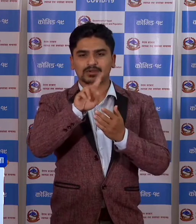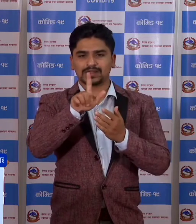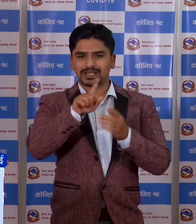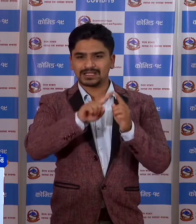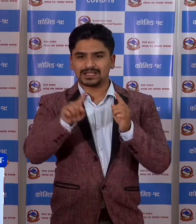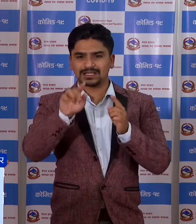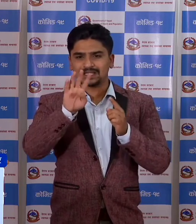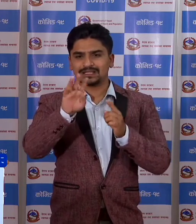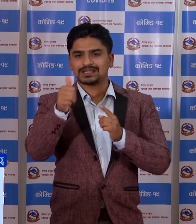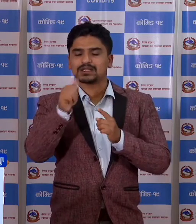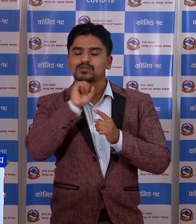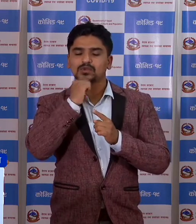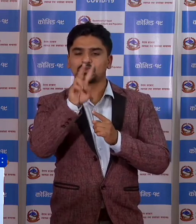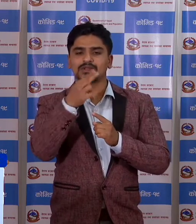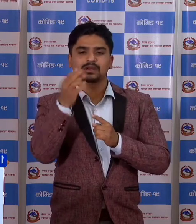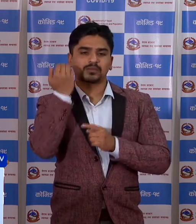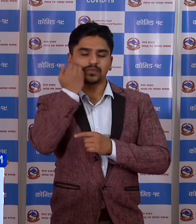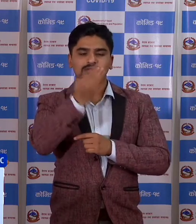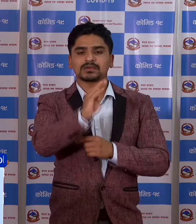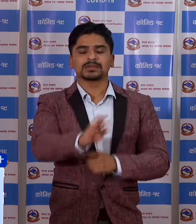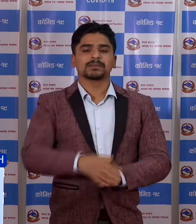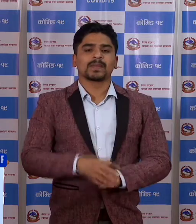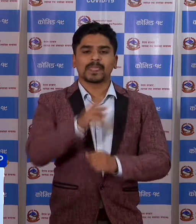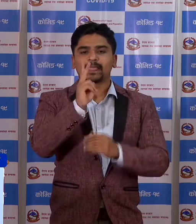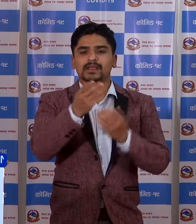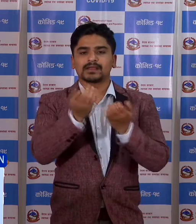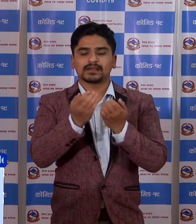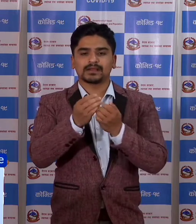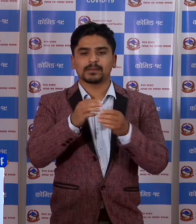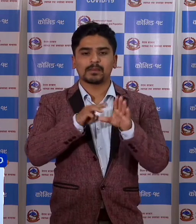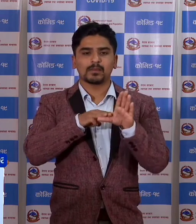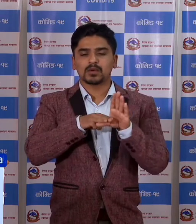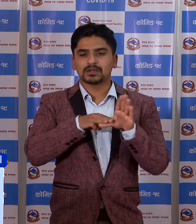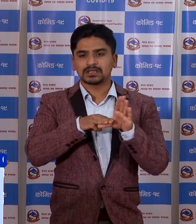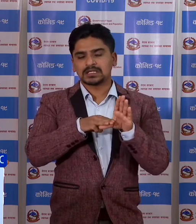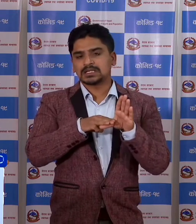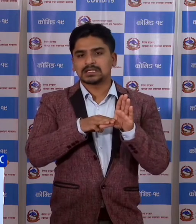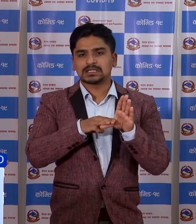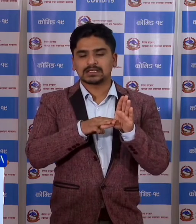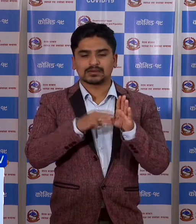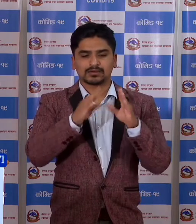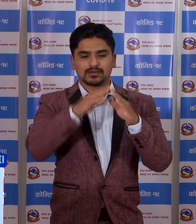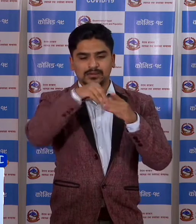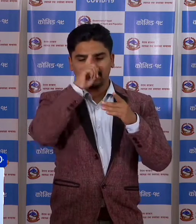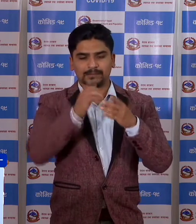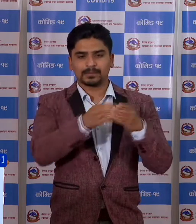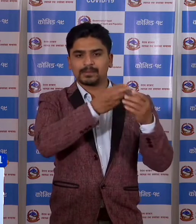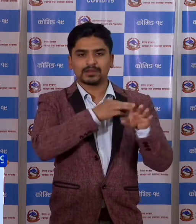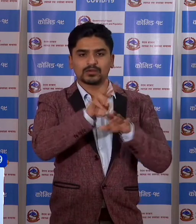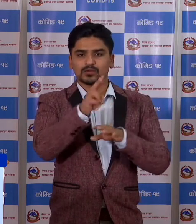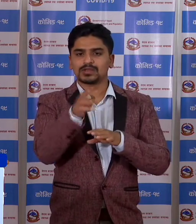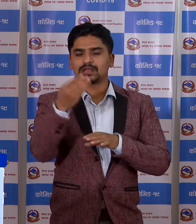27 र 46 वर्षीय पुरुष हुनुहुन्छ। त्यसै गरी महोत्तरी लाहौर पट्टी का क्वारेन्टाइन में रहकर